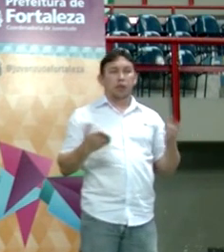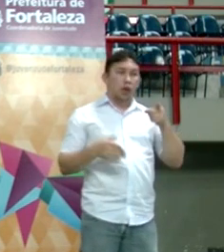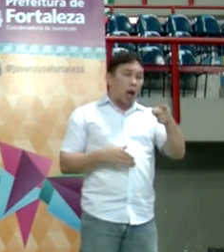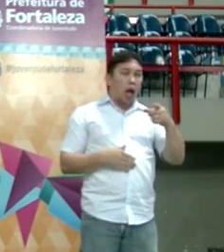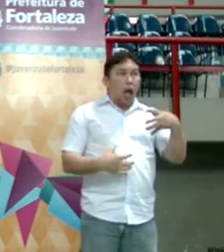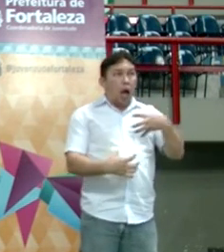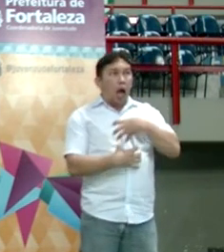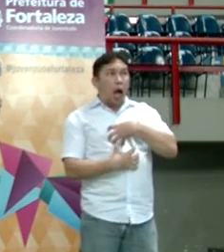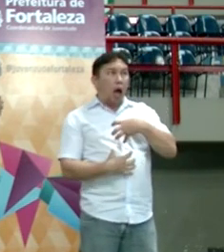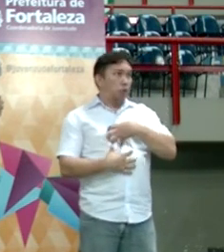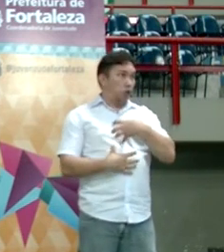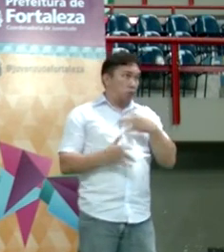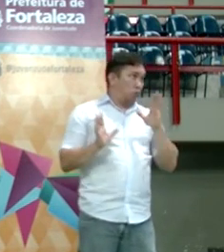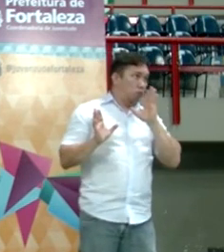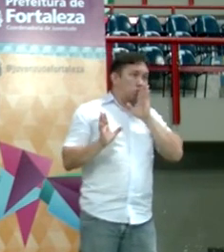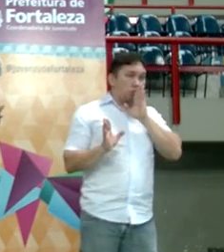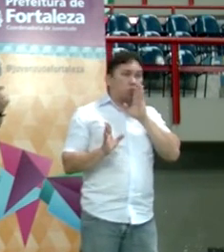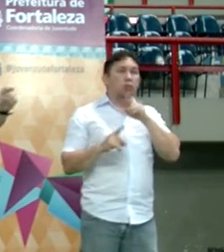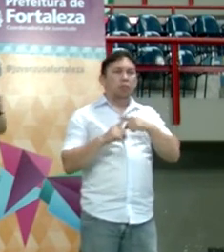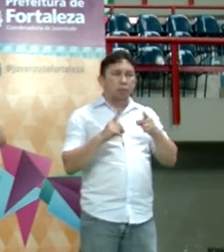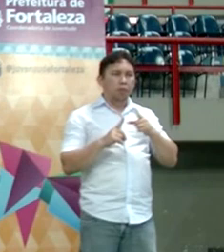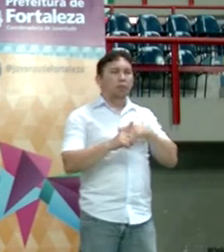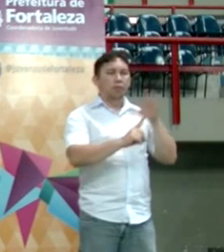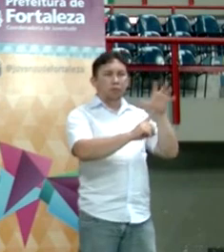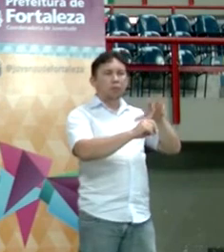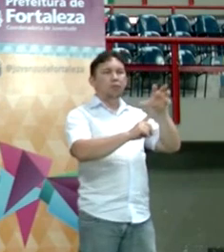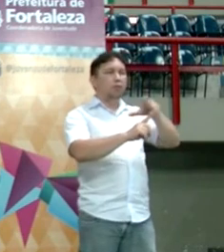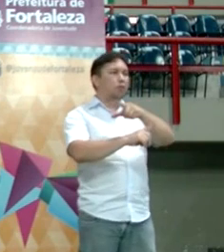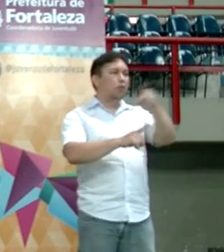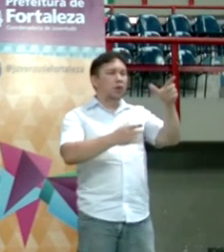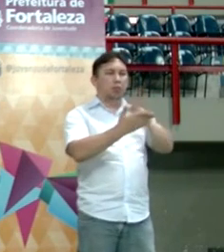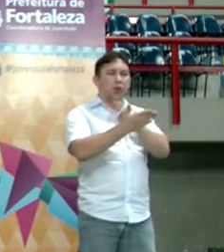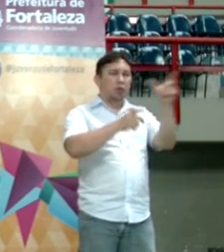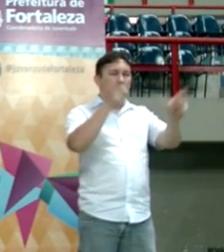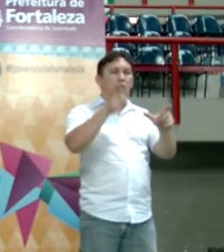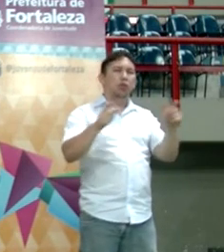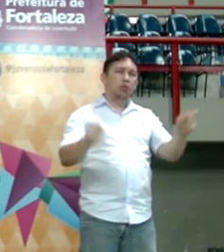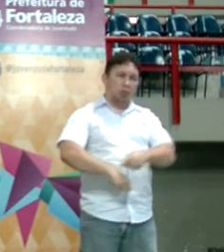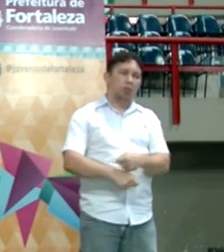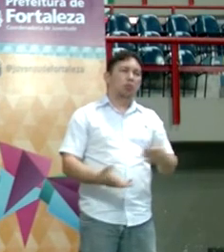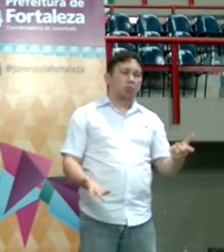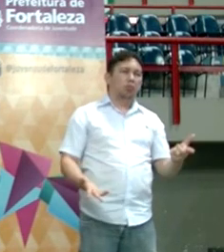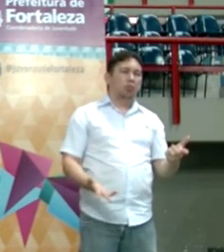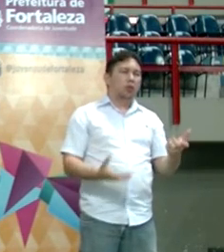pode não se sentir diminuído, mas isso funciona para algumas pessoas, tá certo?